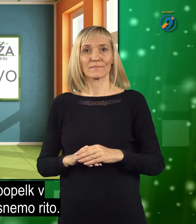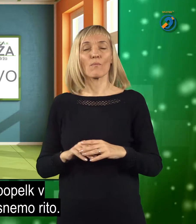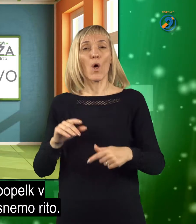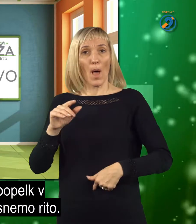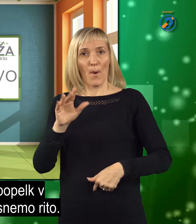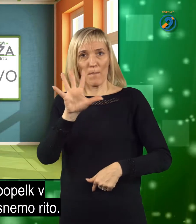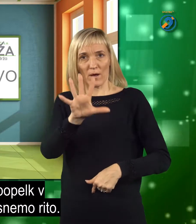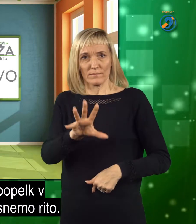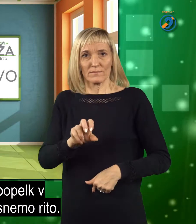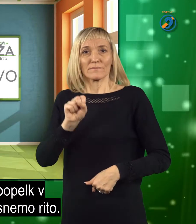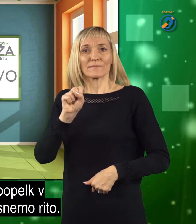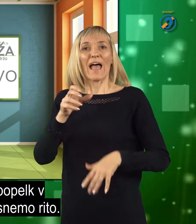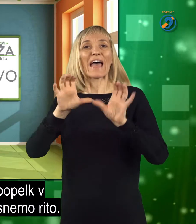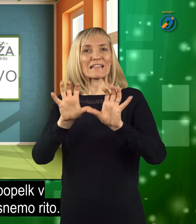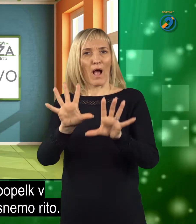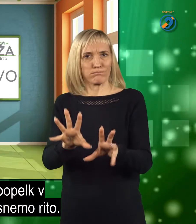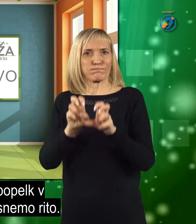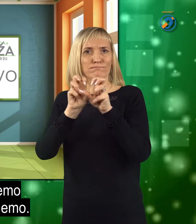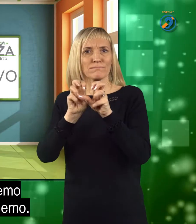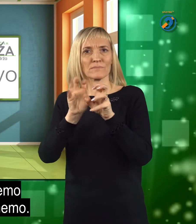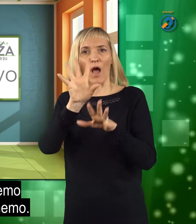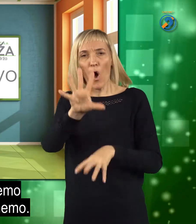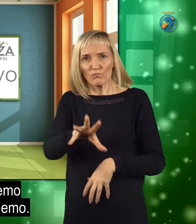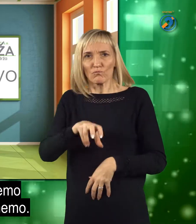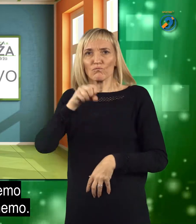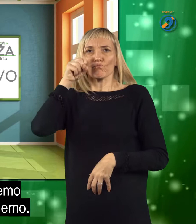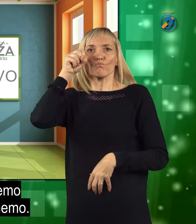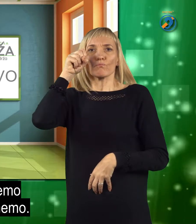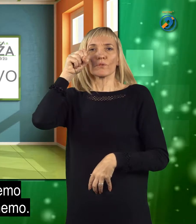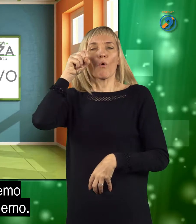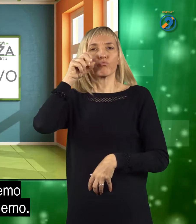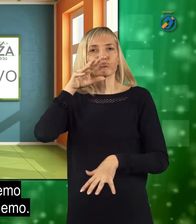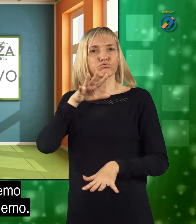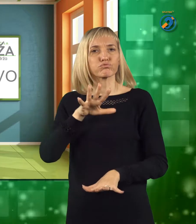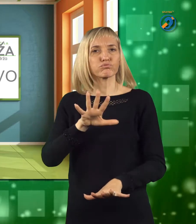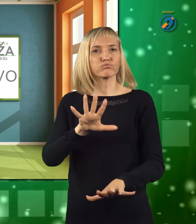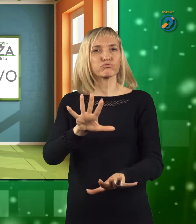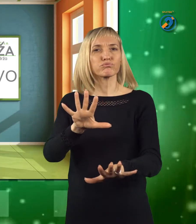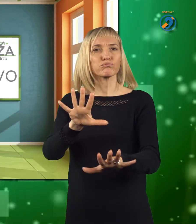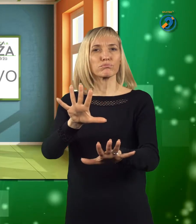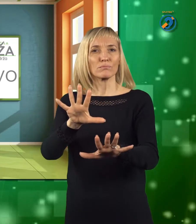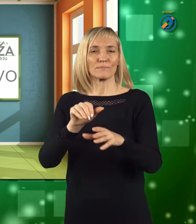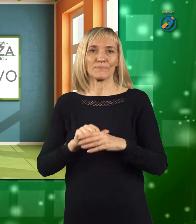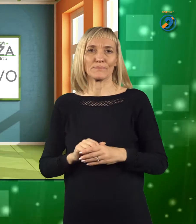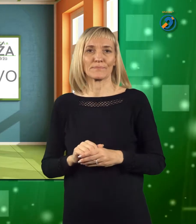Stisnemo popek v hrbtenico, stisnemo rito, vdihnemo, izdihnemo.